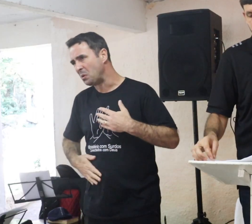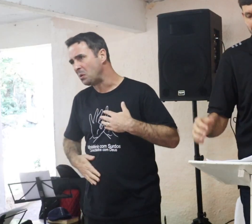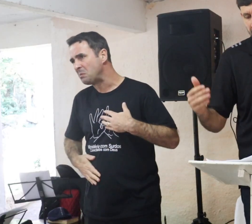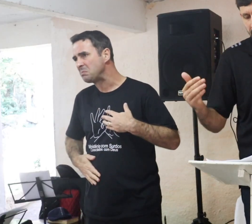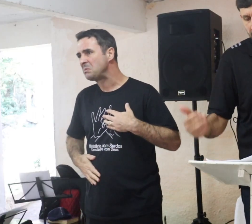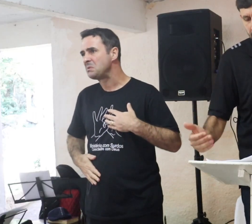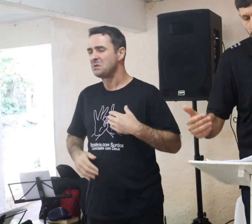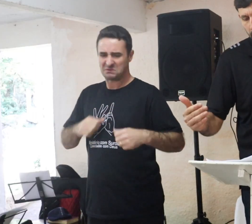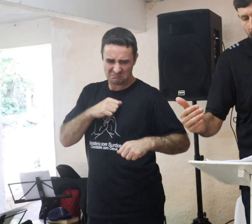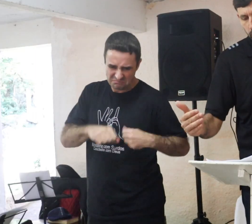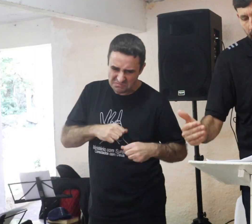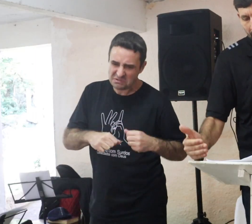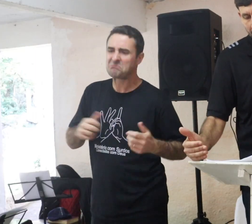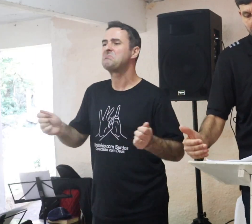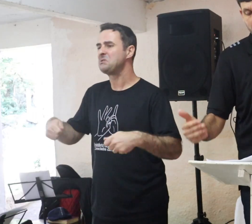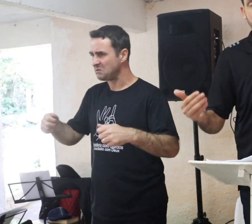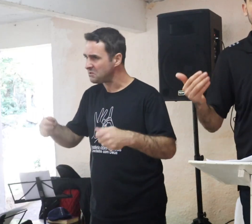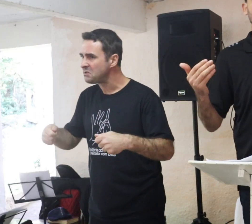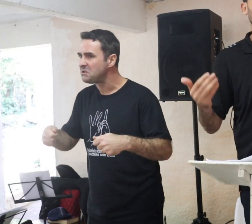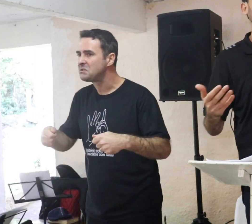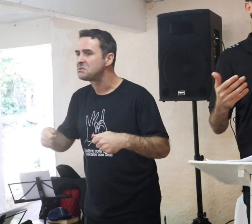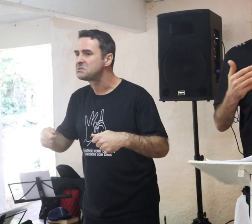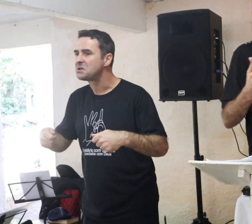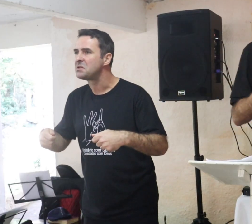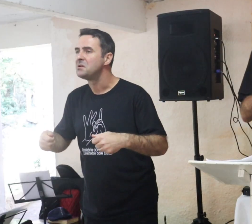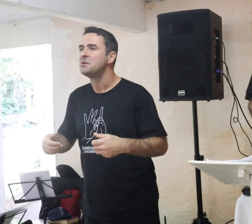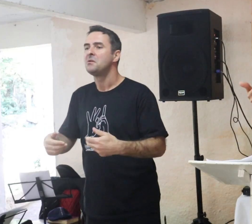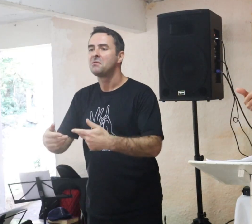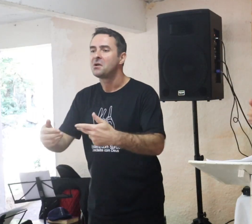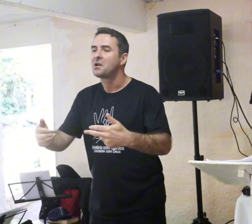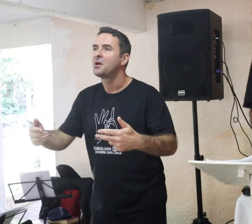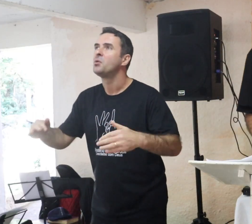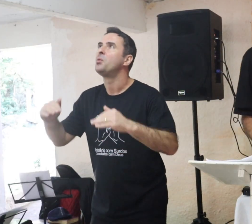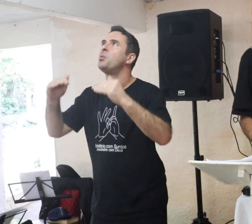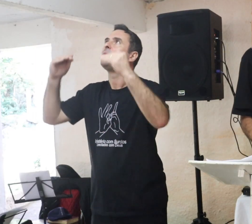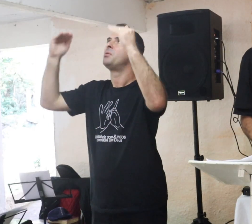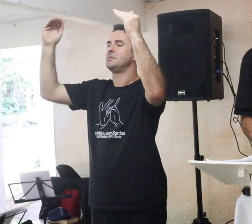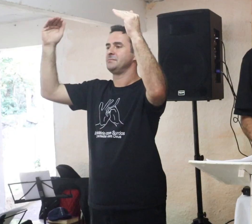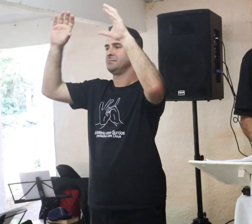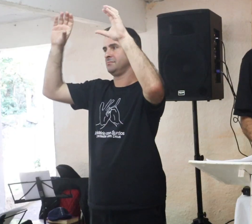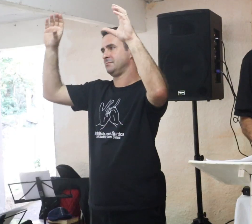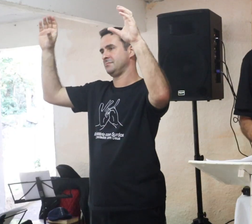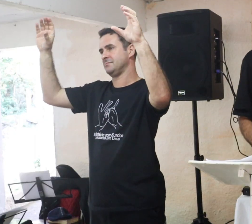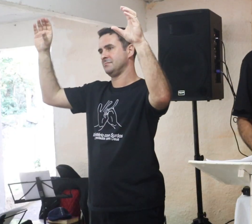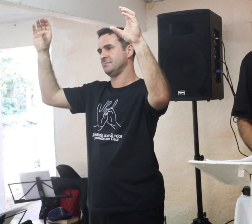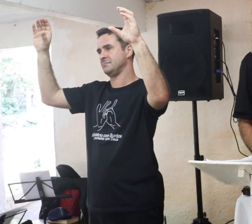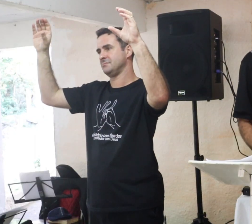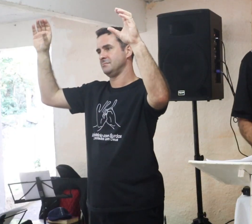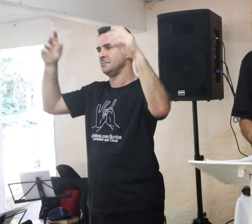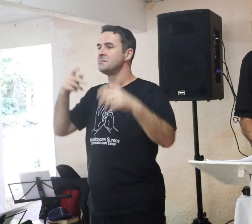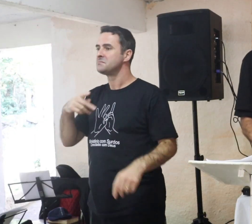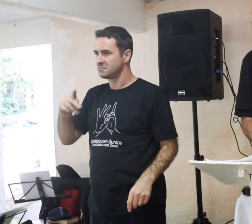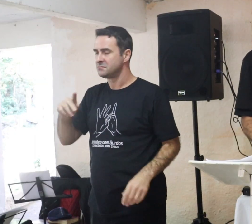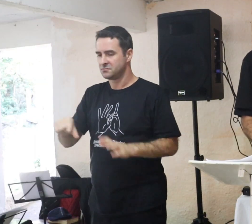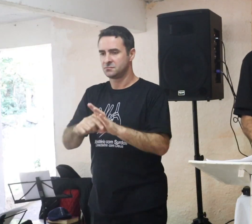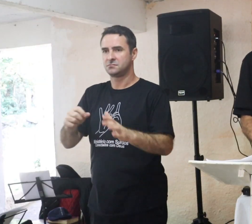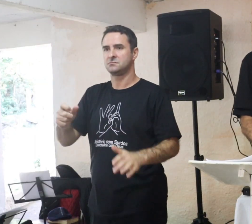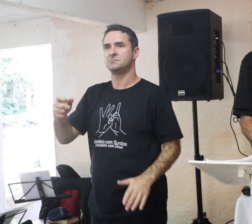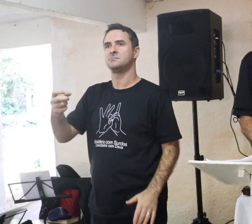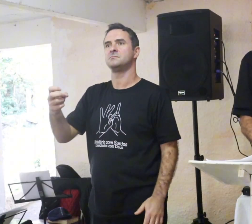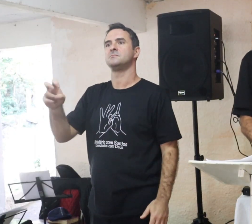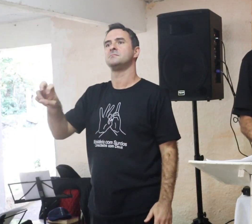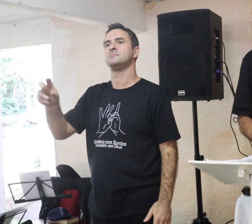mortalidade precisam dar lugar para coisas superiores. É o que ele diz no versículo